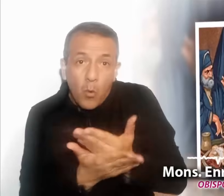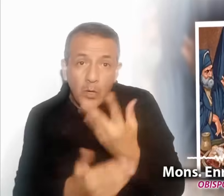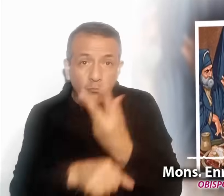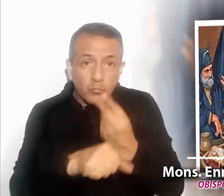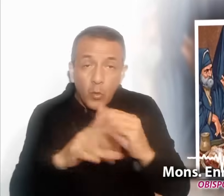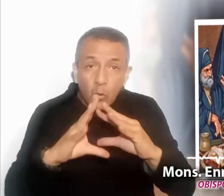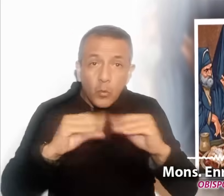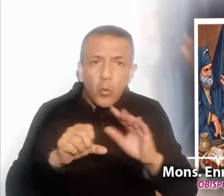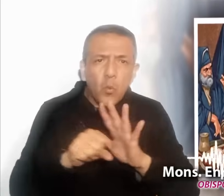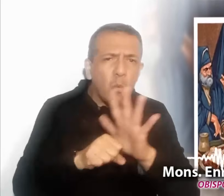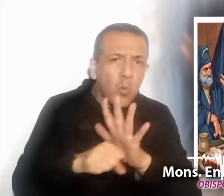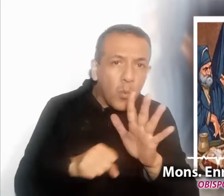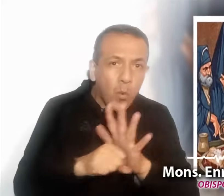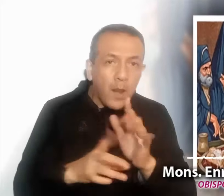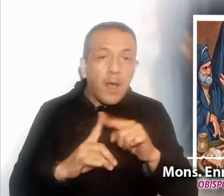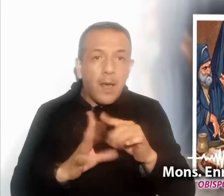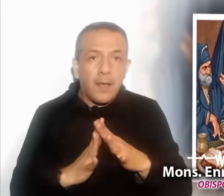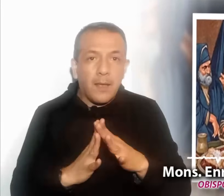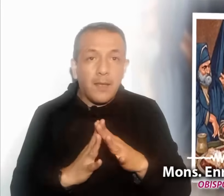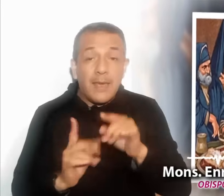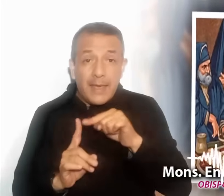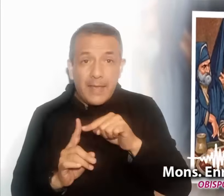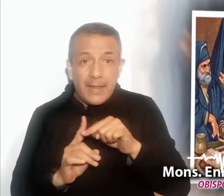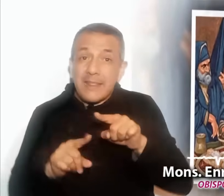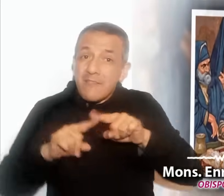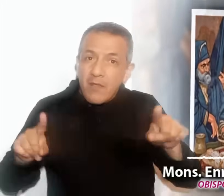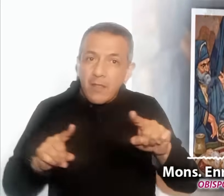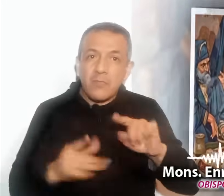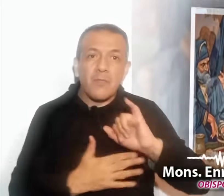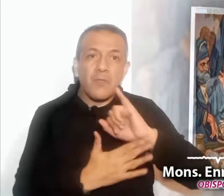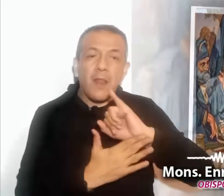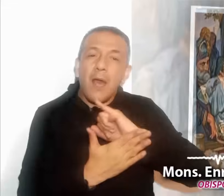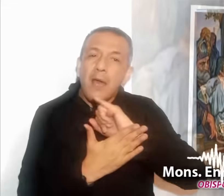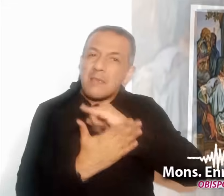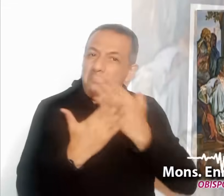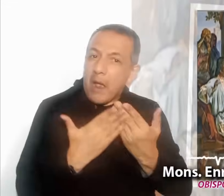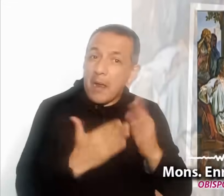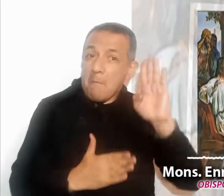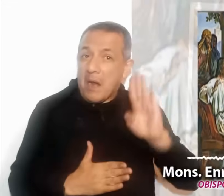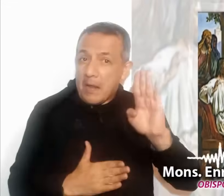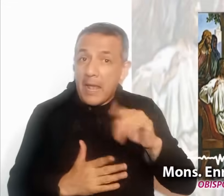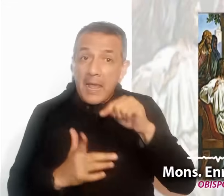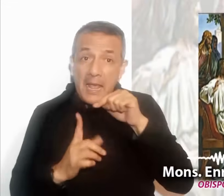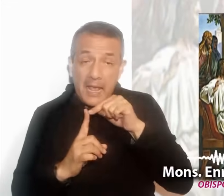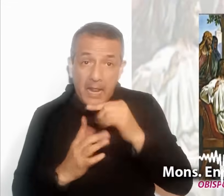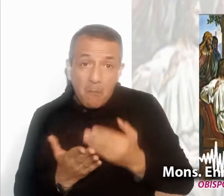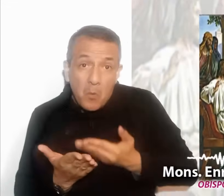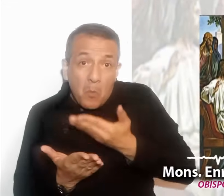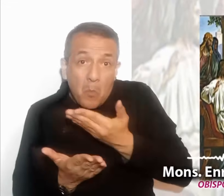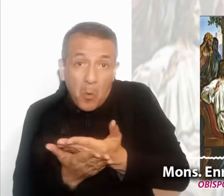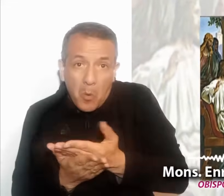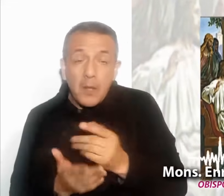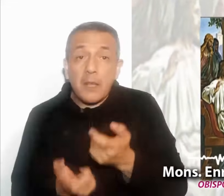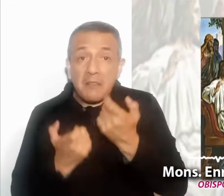propone va mucho más allá de lo que la apariencia sugiere. No propone la limosna que acalla y tranquiliza